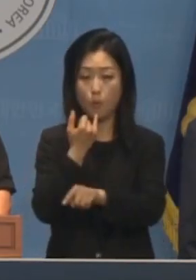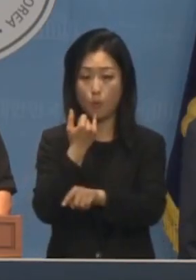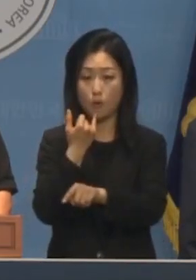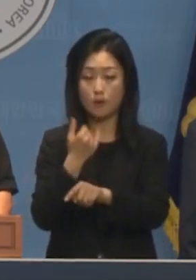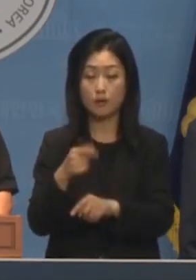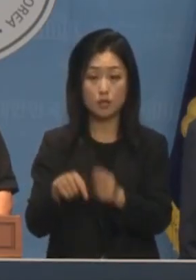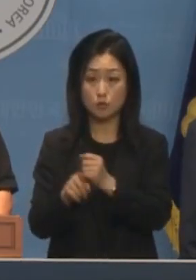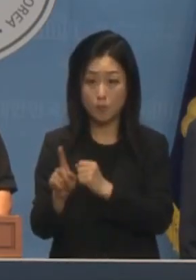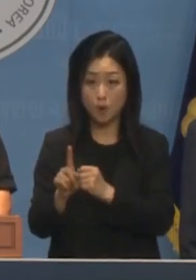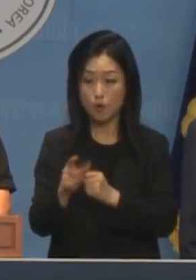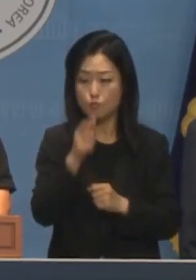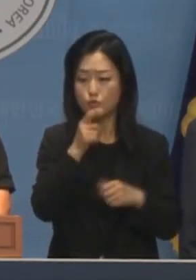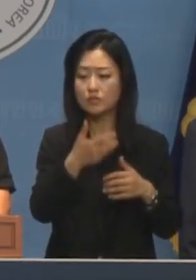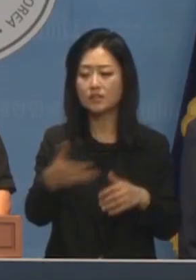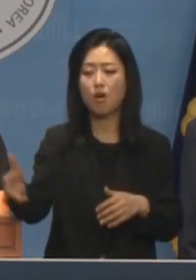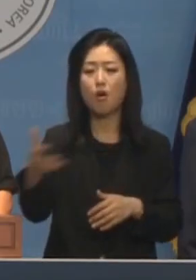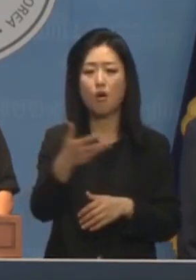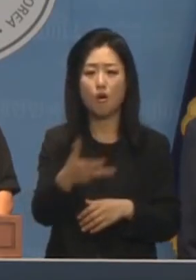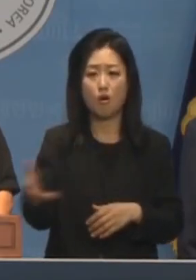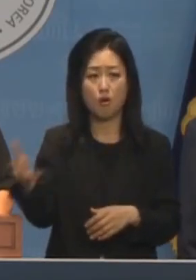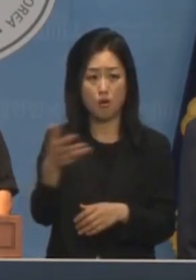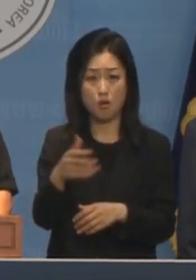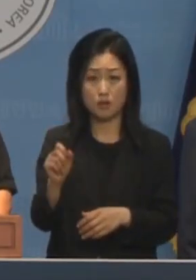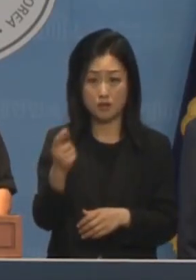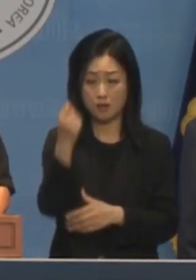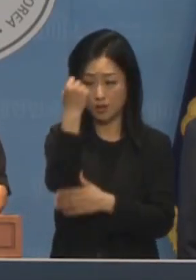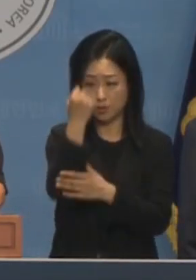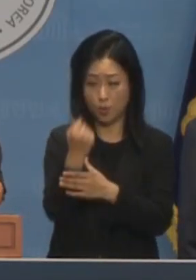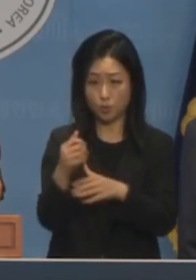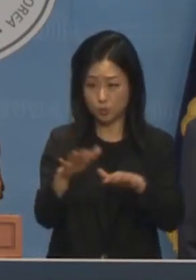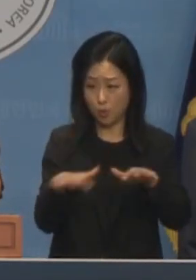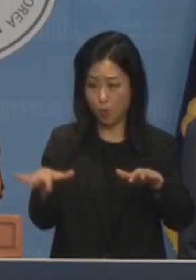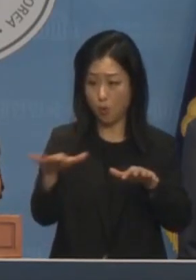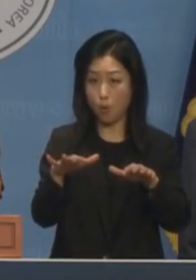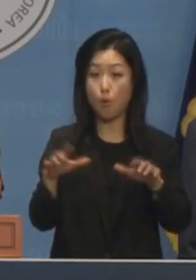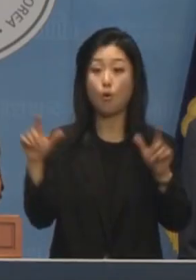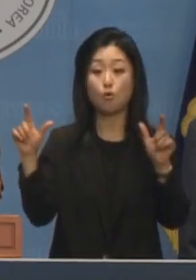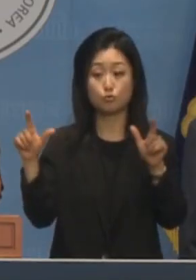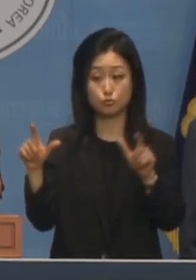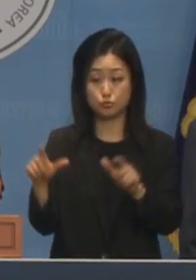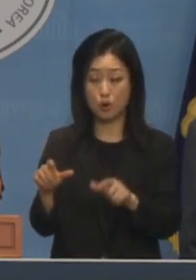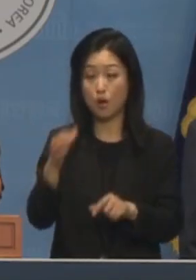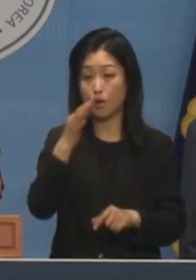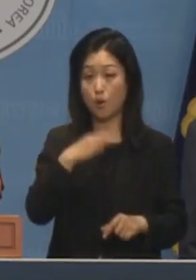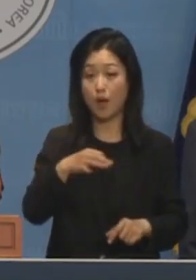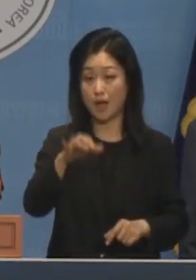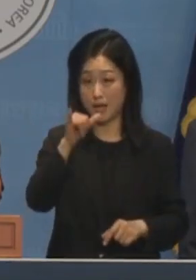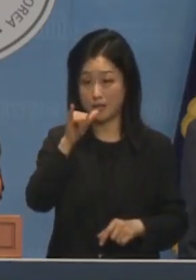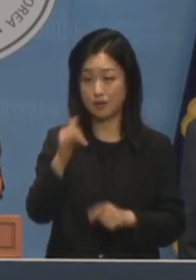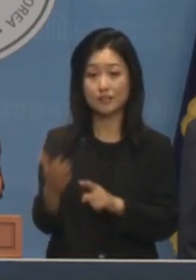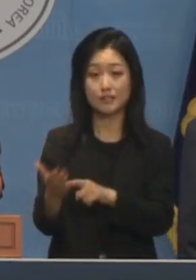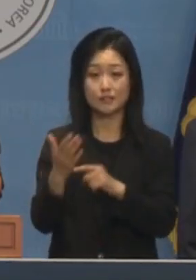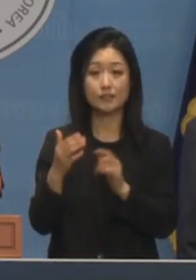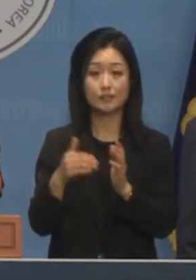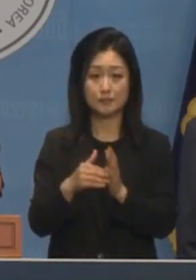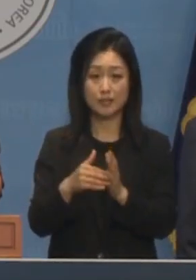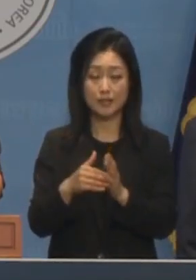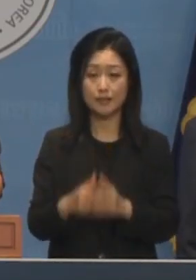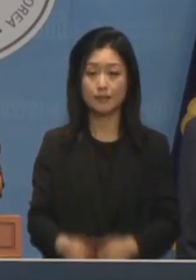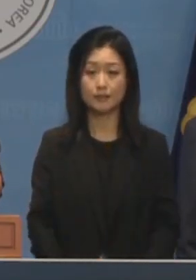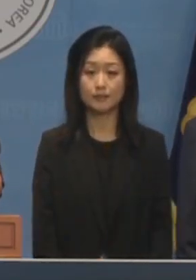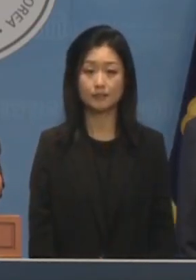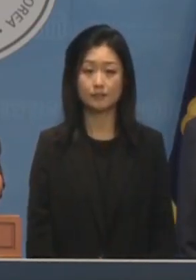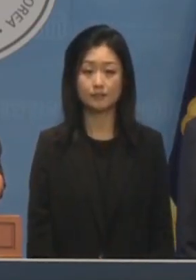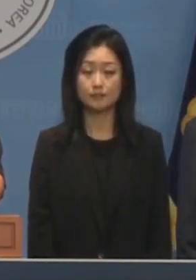그 까닭은 물을 흐르게 하는 것만으로도 녹조 저감에 큰 효과가 있다는 것을 극명하게 보여주고